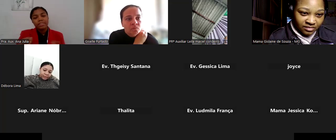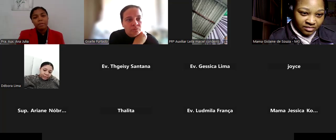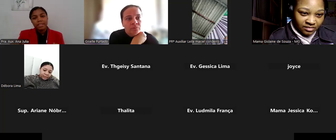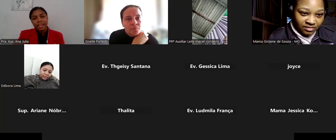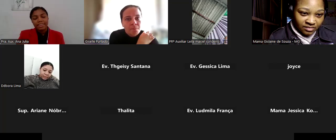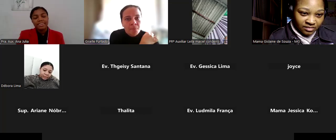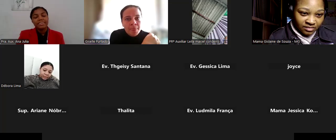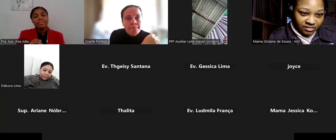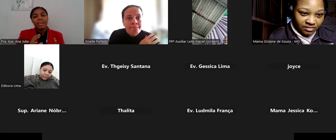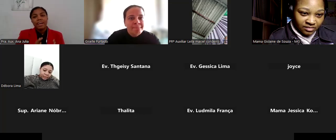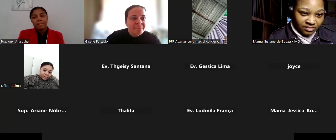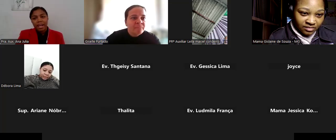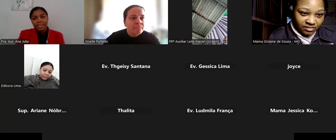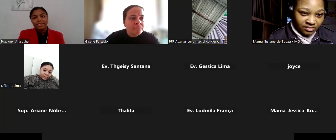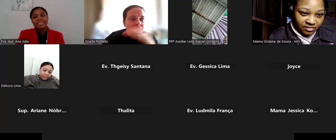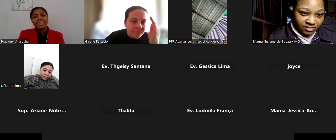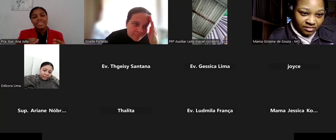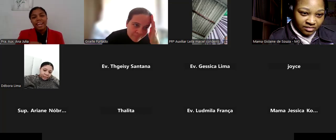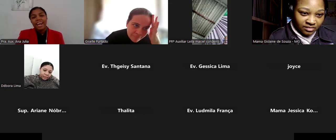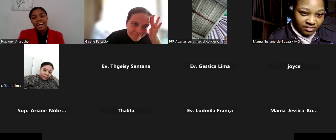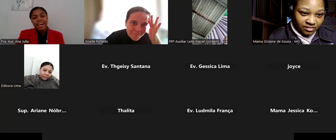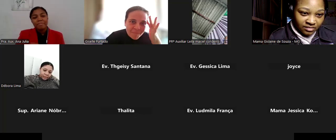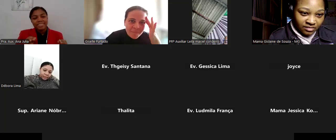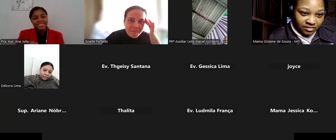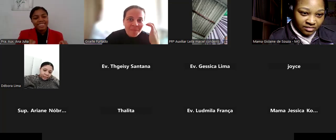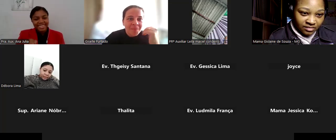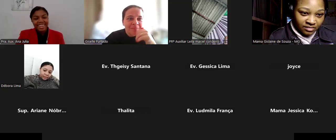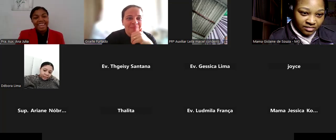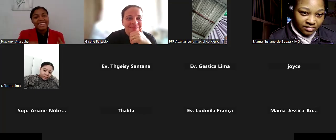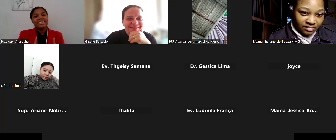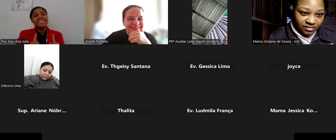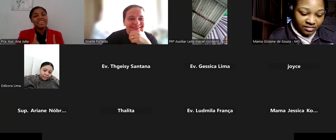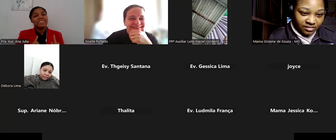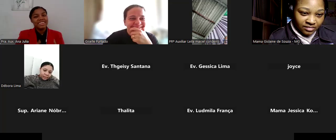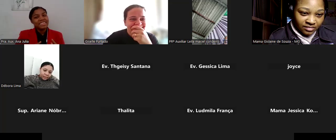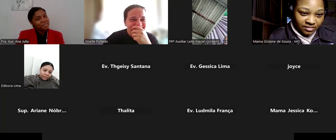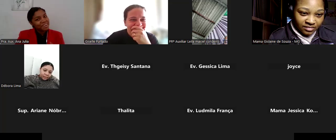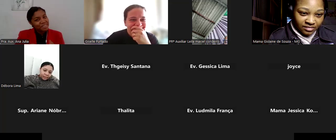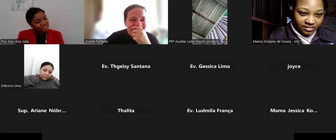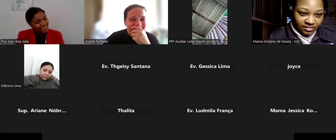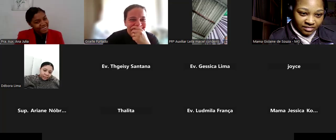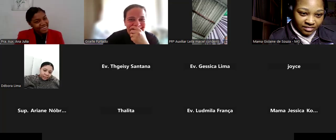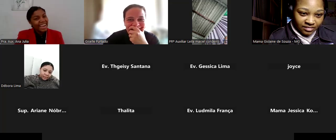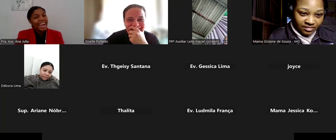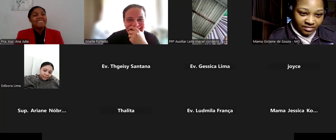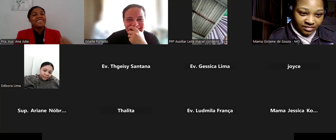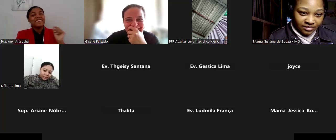uma mensagem. Amados, a pastora Gisele não está falando de boca para fora. Que eu já